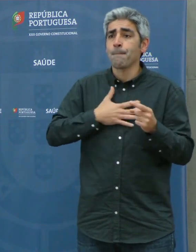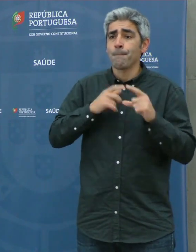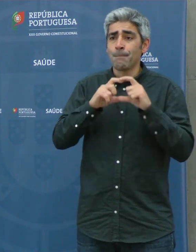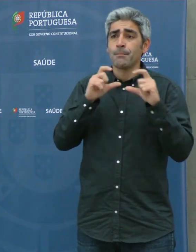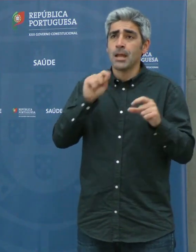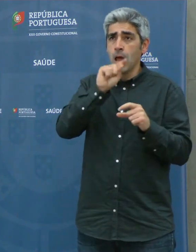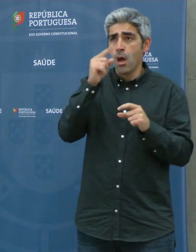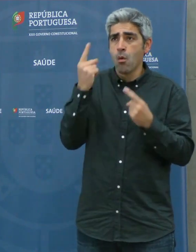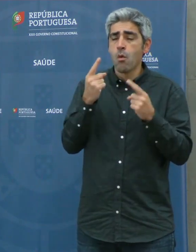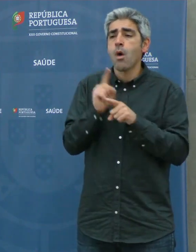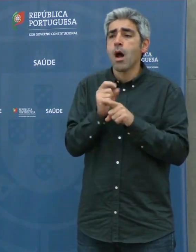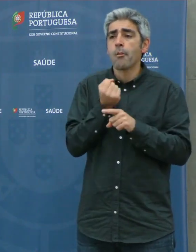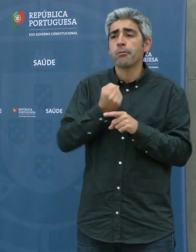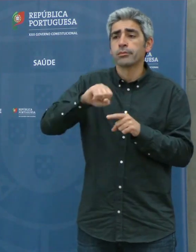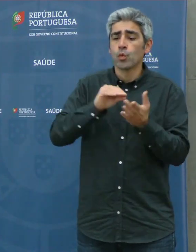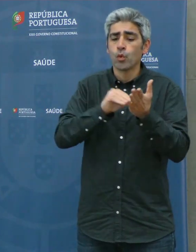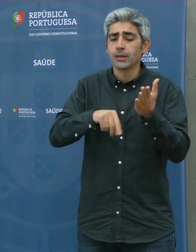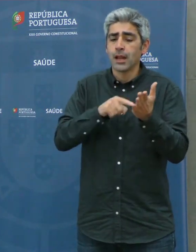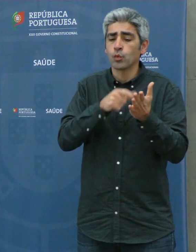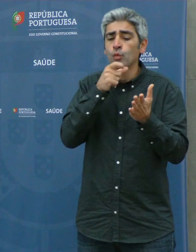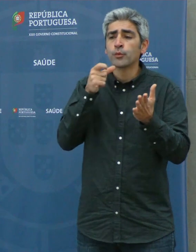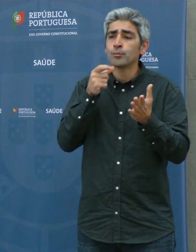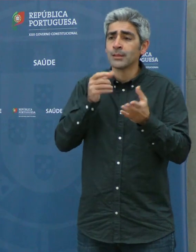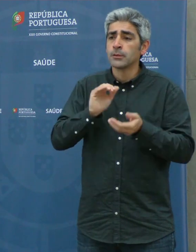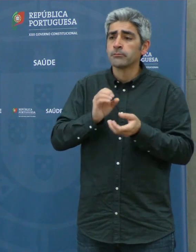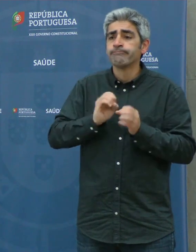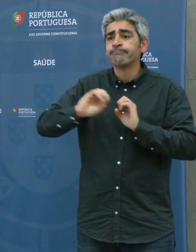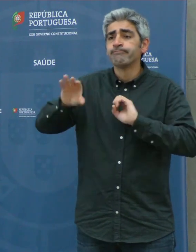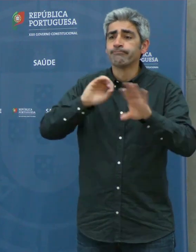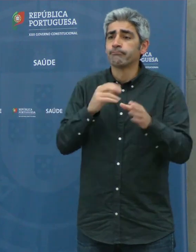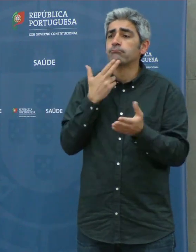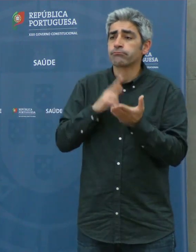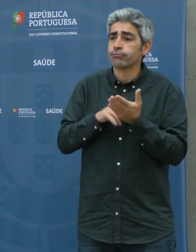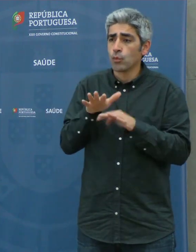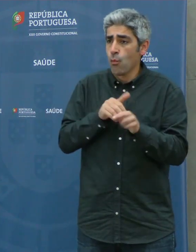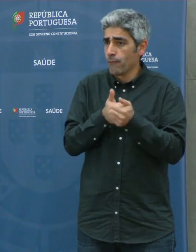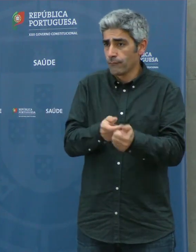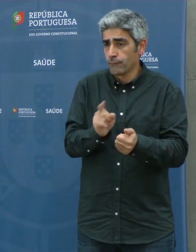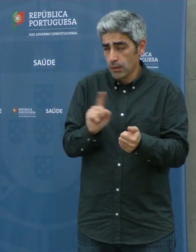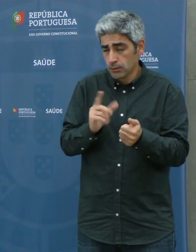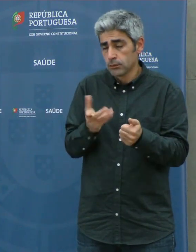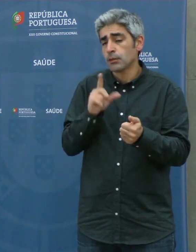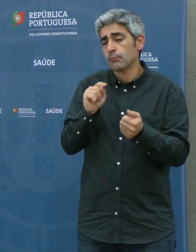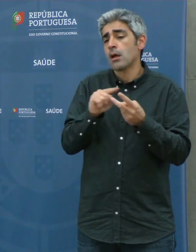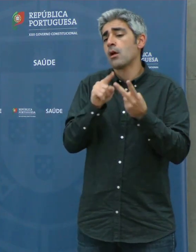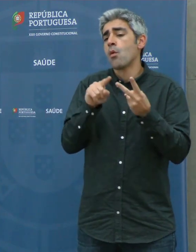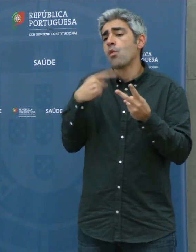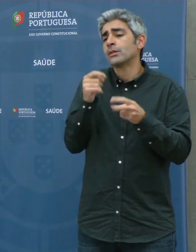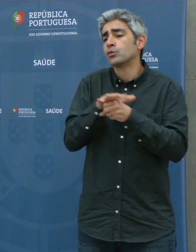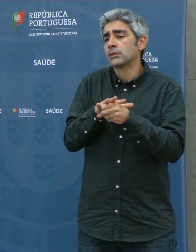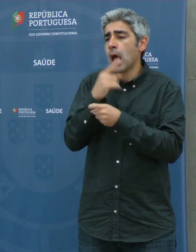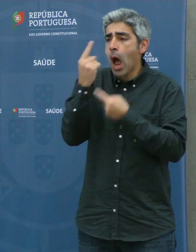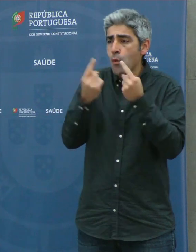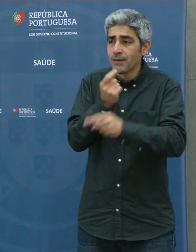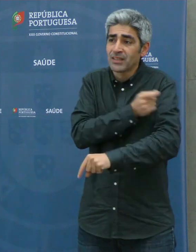relativamente ao incumprimento contratual temos também a situação de algumas vacinas